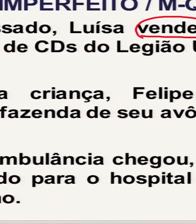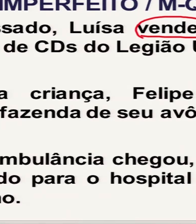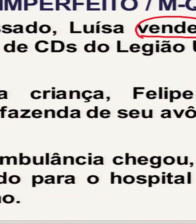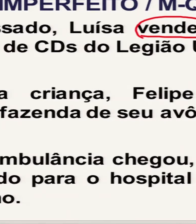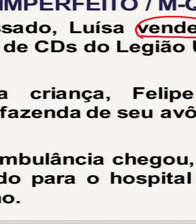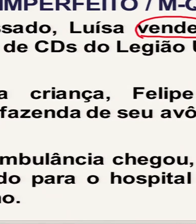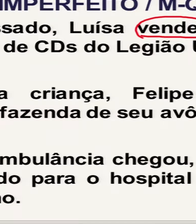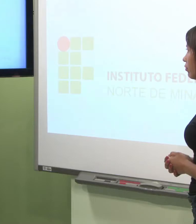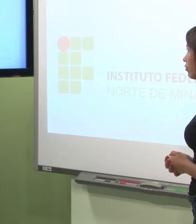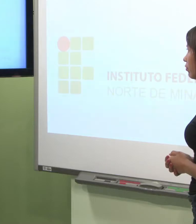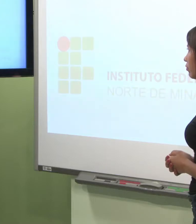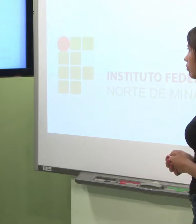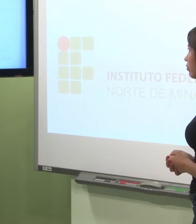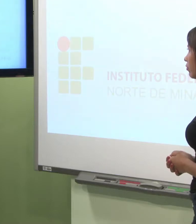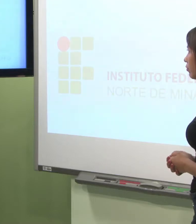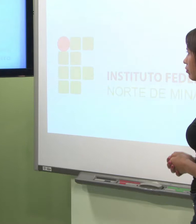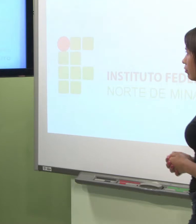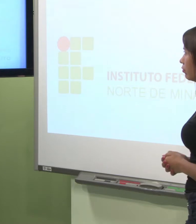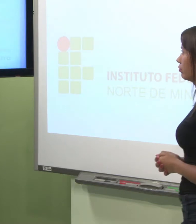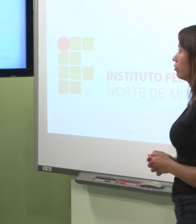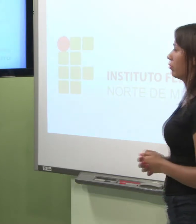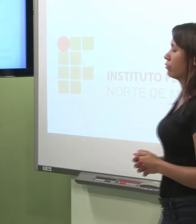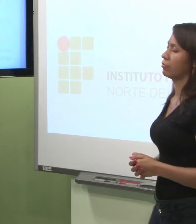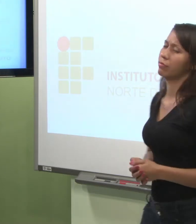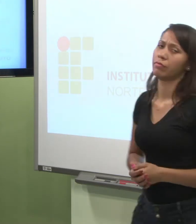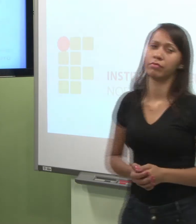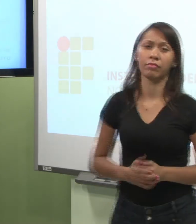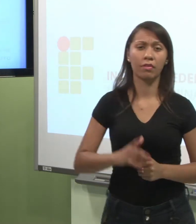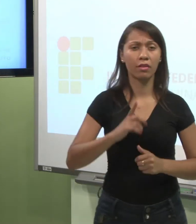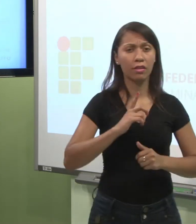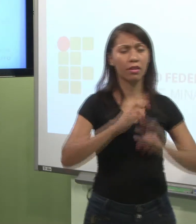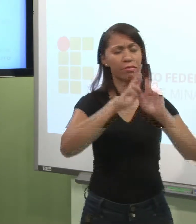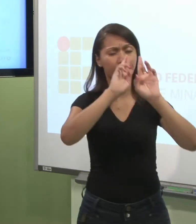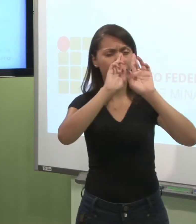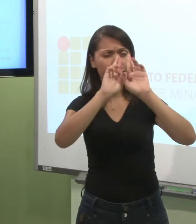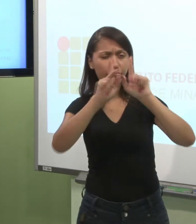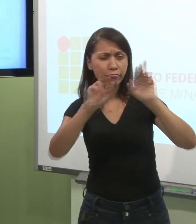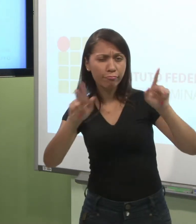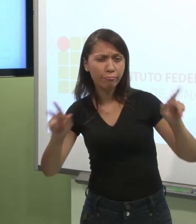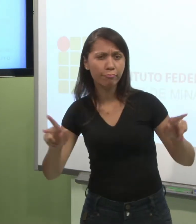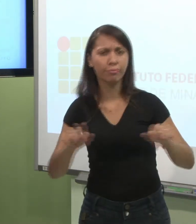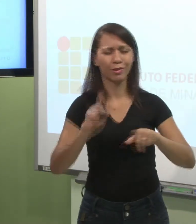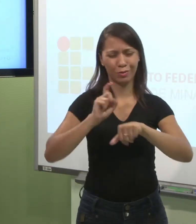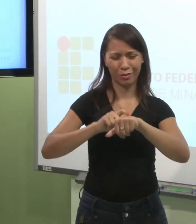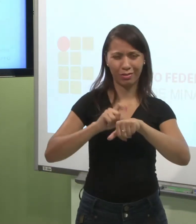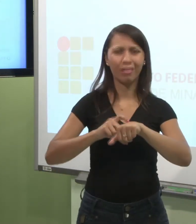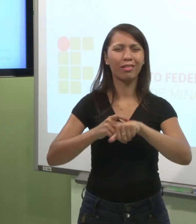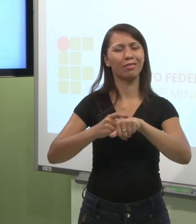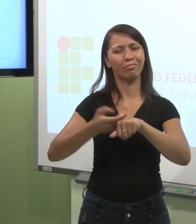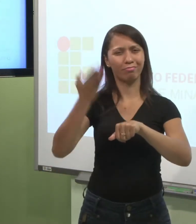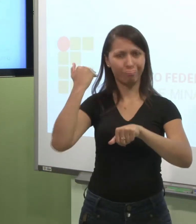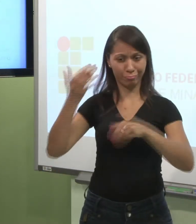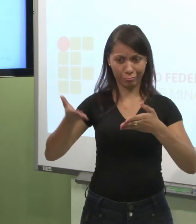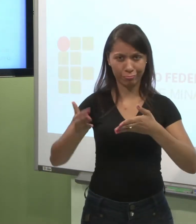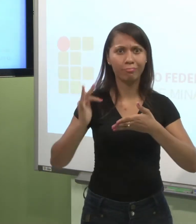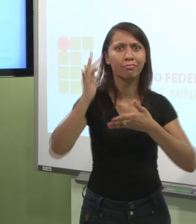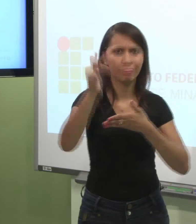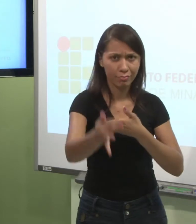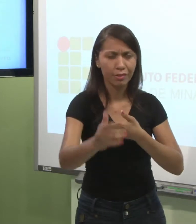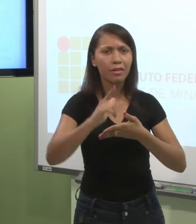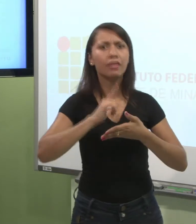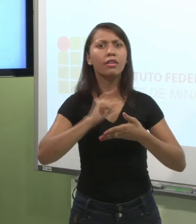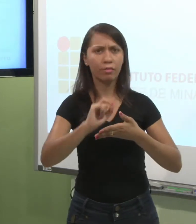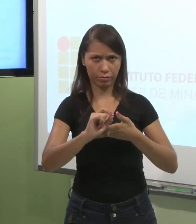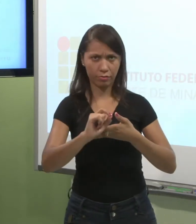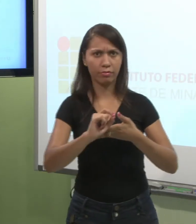sido levado. Essas diferenças de sentido e particularidade dos tempos verbais também são notadas em relação